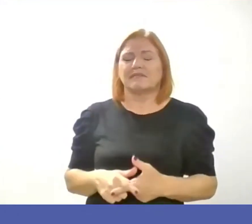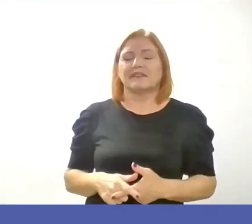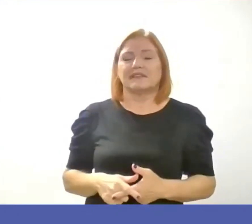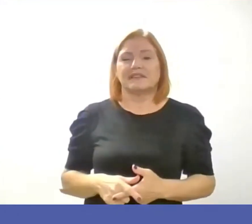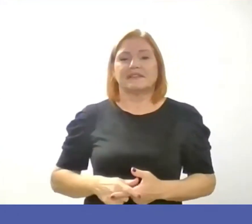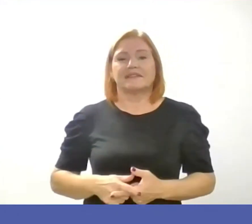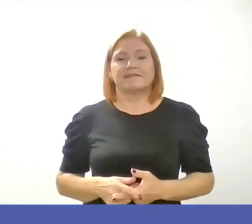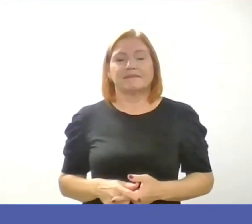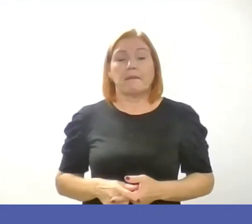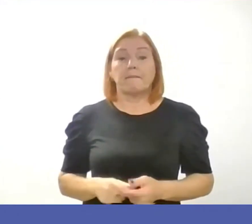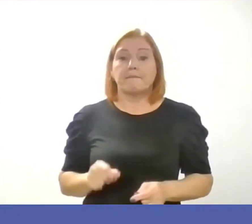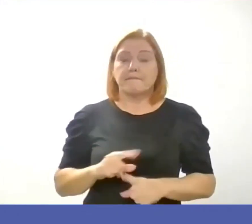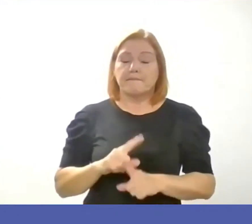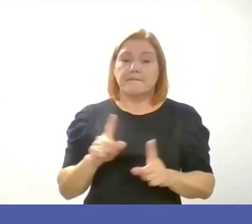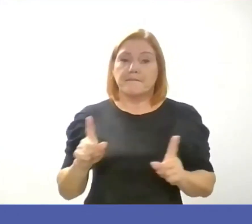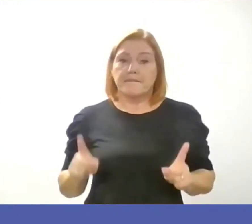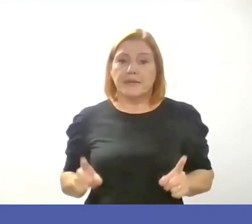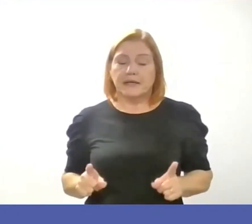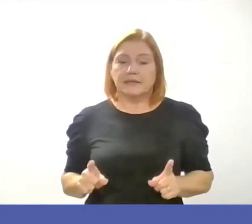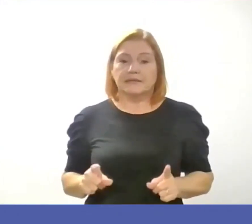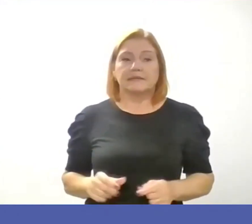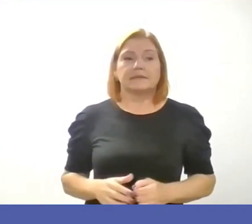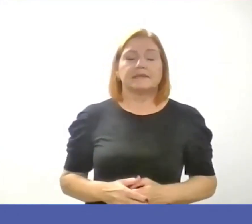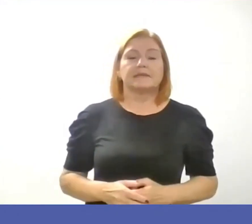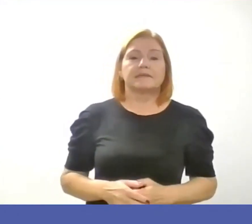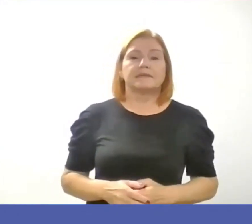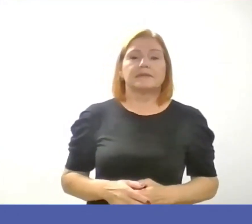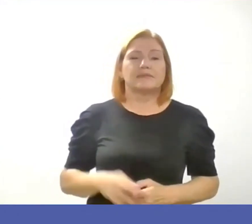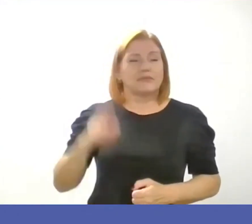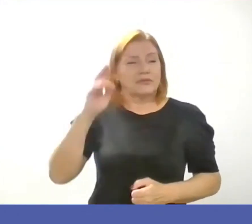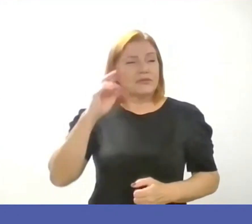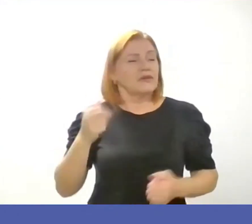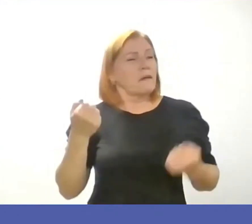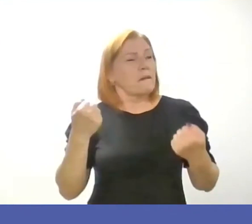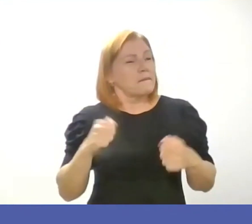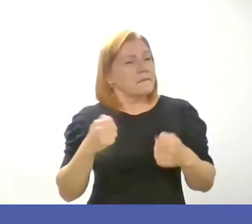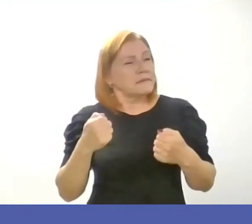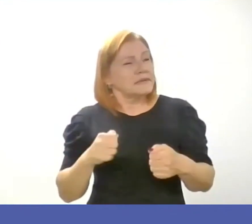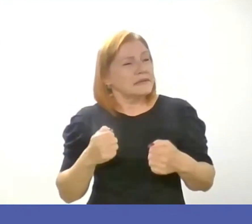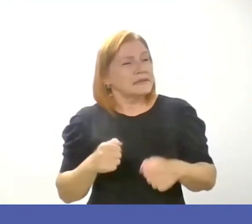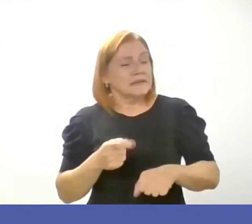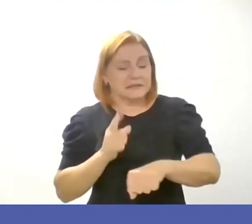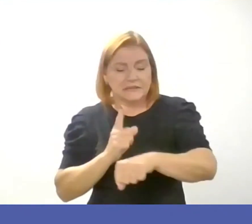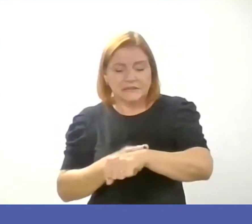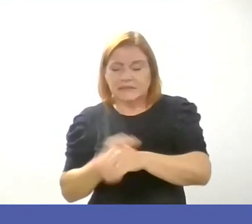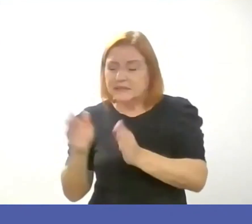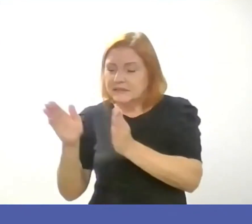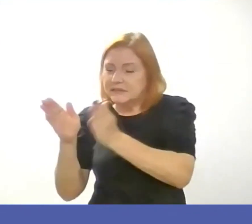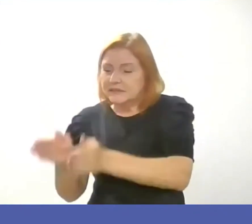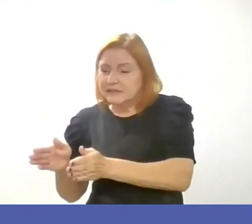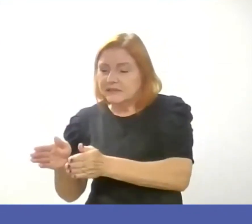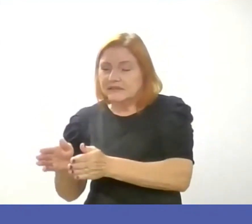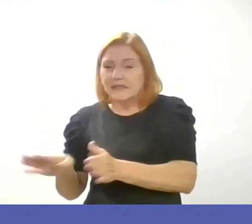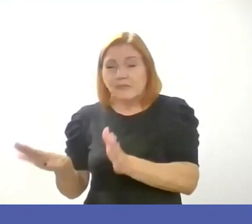mas pela necessidade que eu tenho da última hora, o Senhor nos fez chegar num momento muito